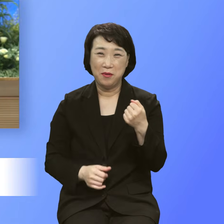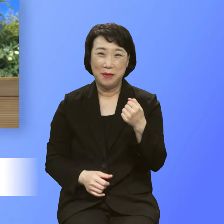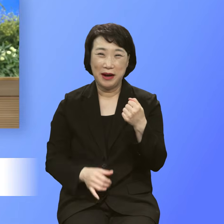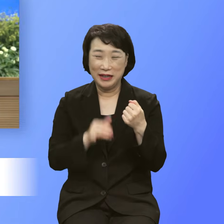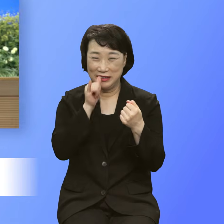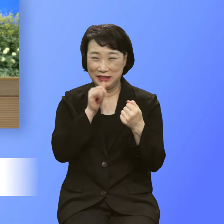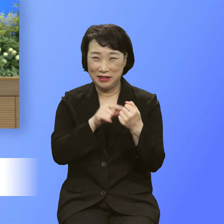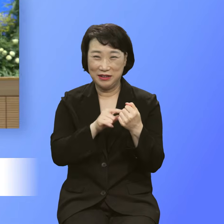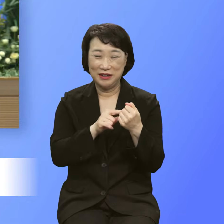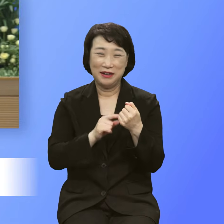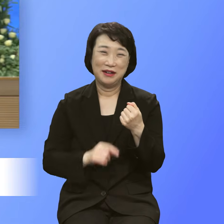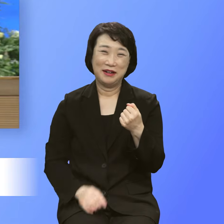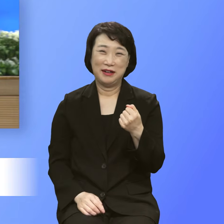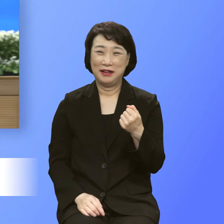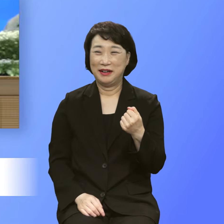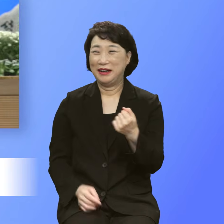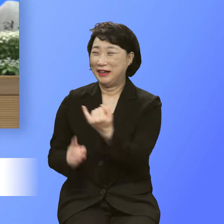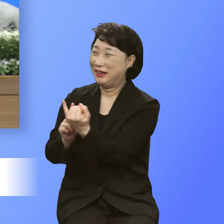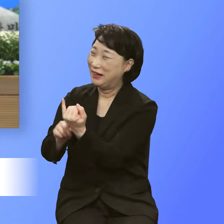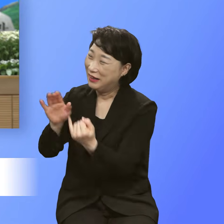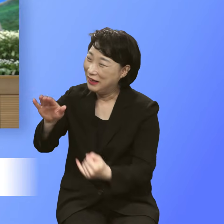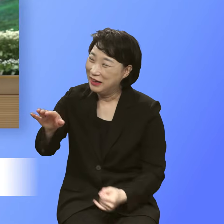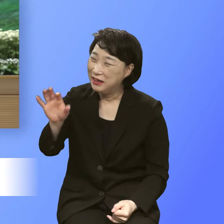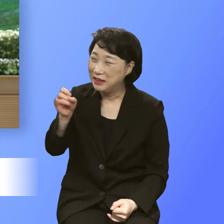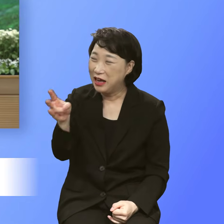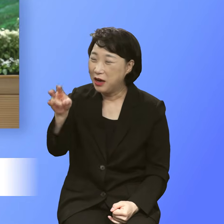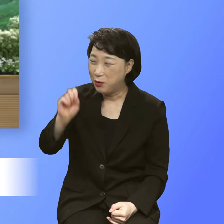5만 원. 예원아,